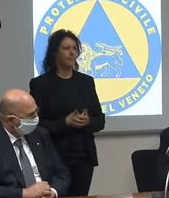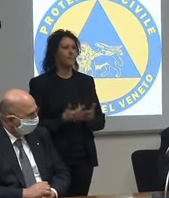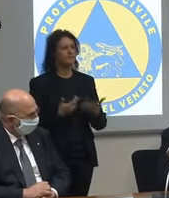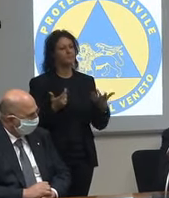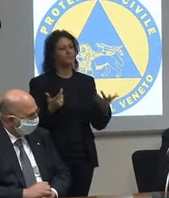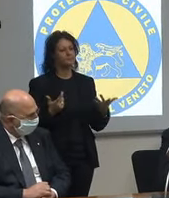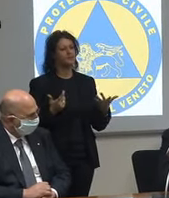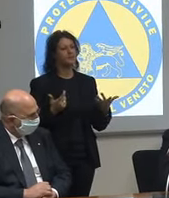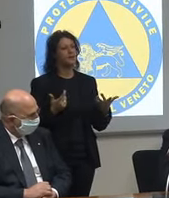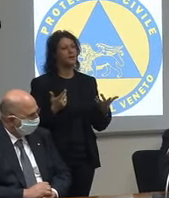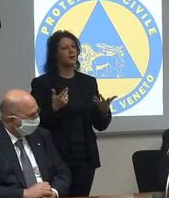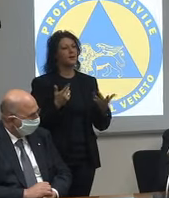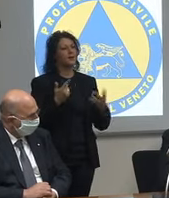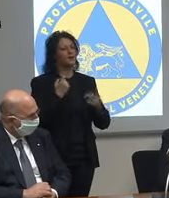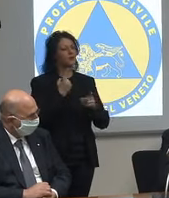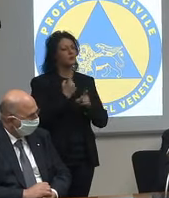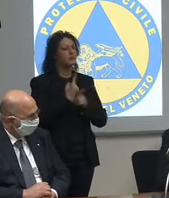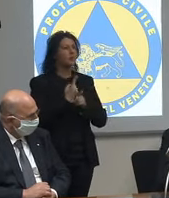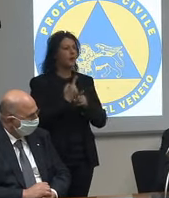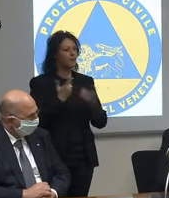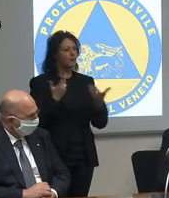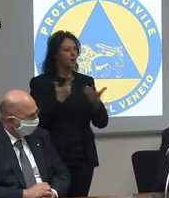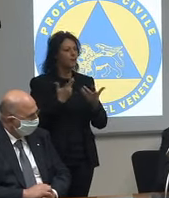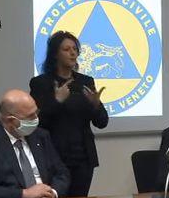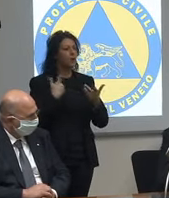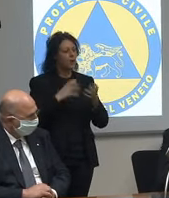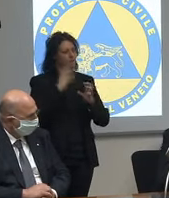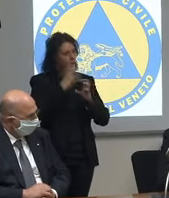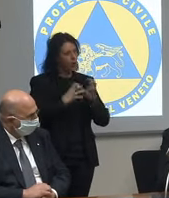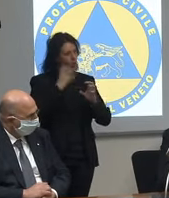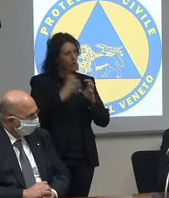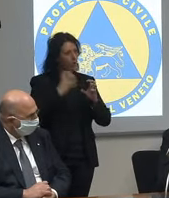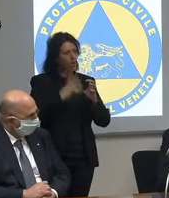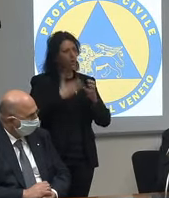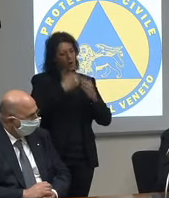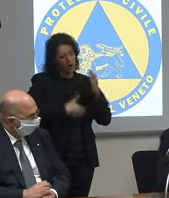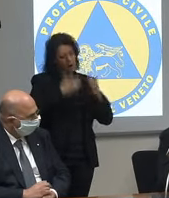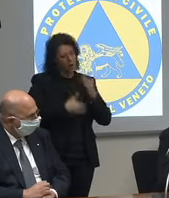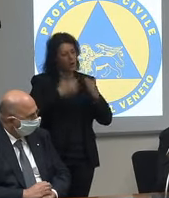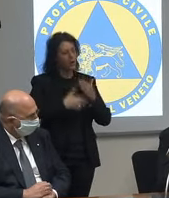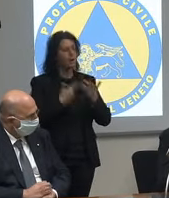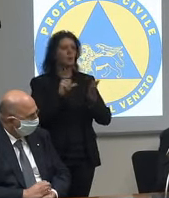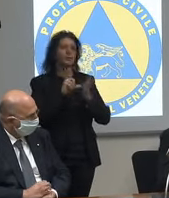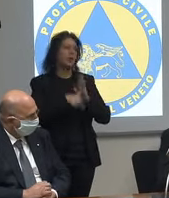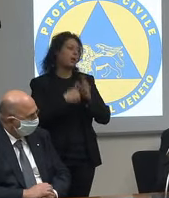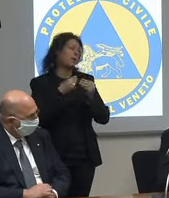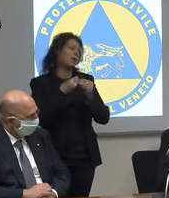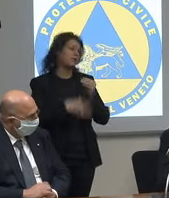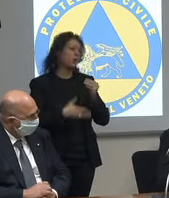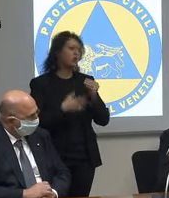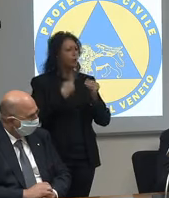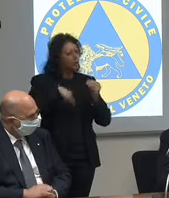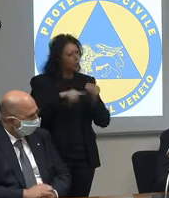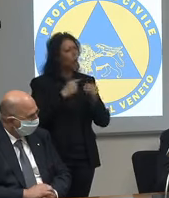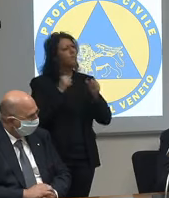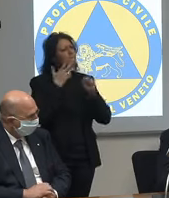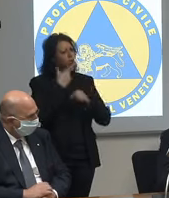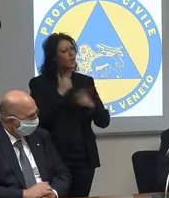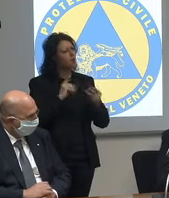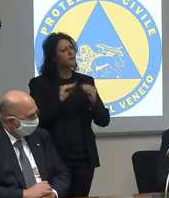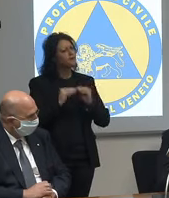essere corretti bisogna avere una marea di procedure che prendono tempo. Si può essere corretti operando